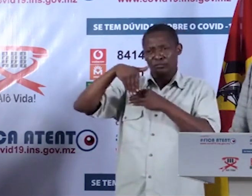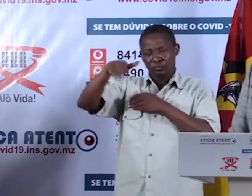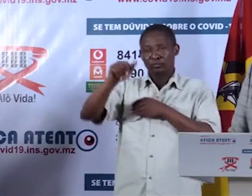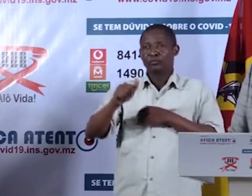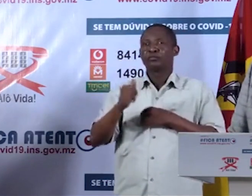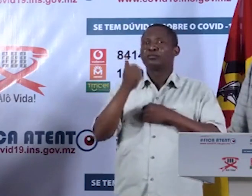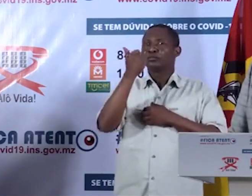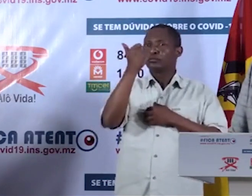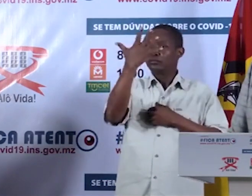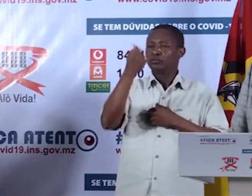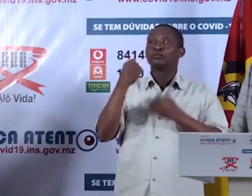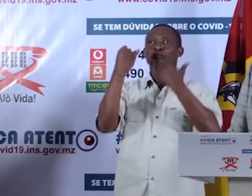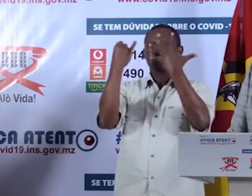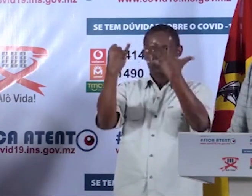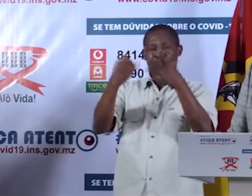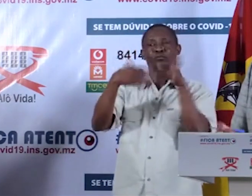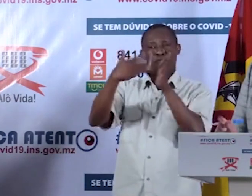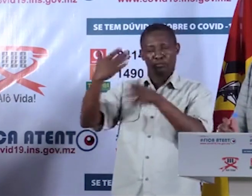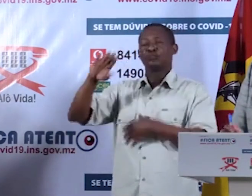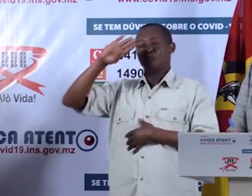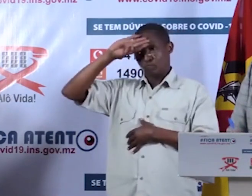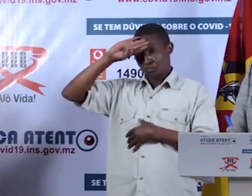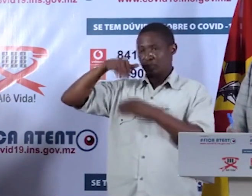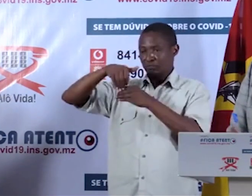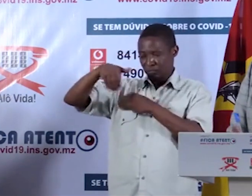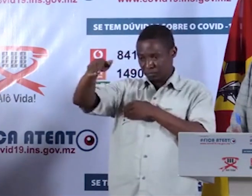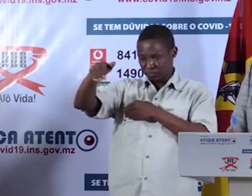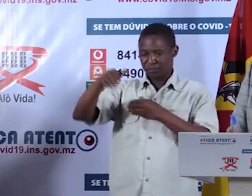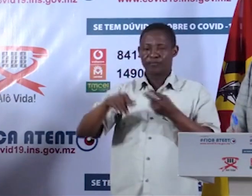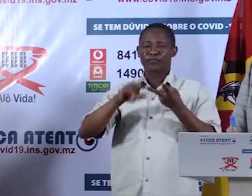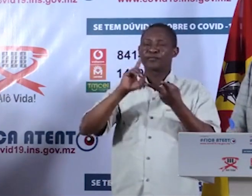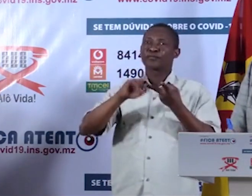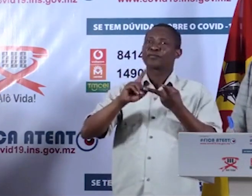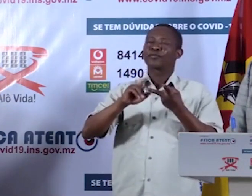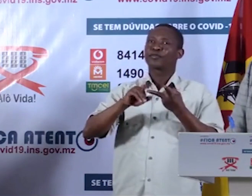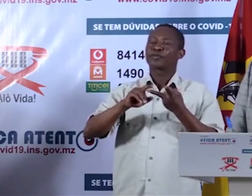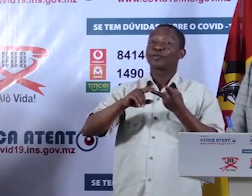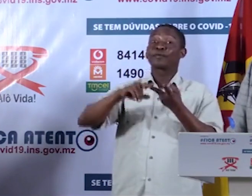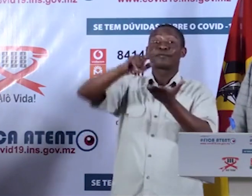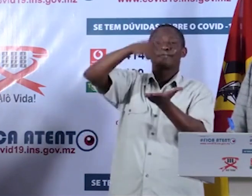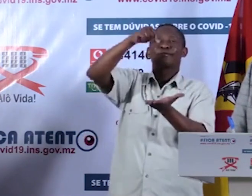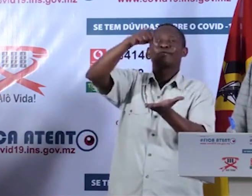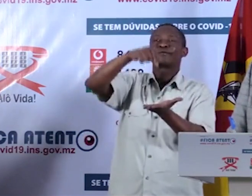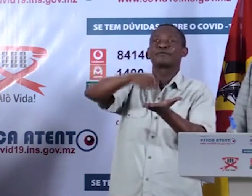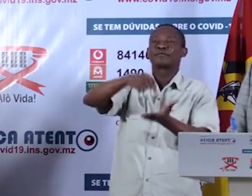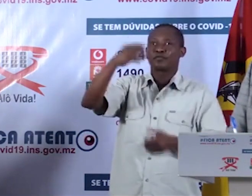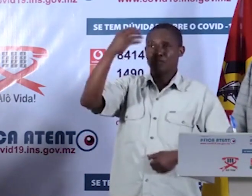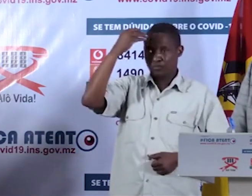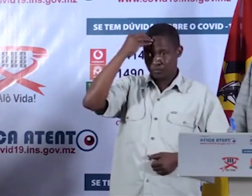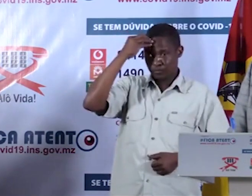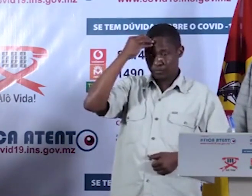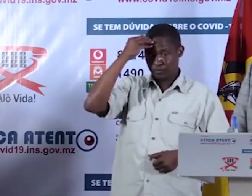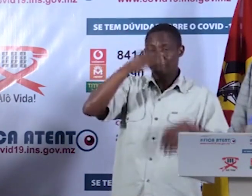ativos. Depois temos a cidade de Maputo com